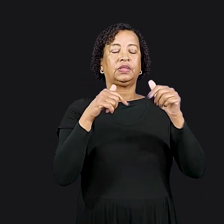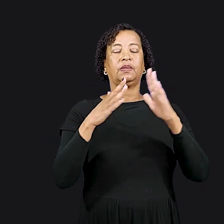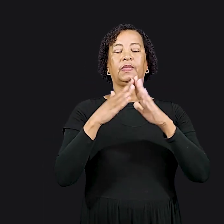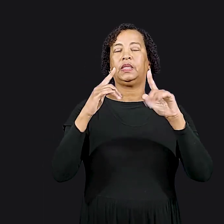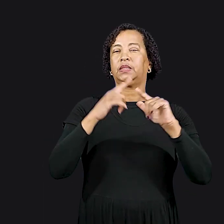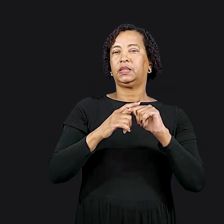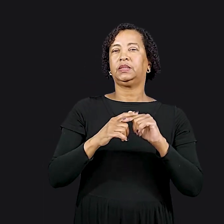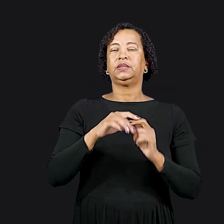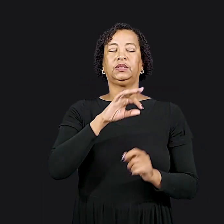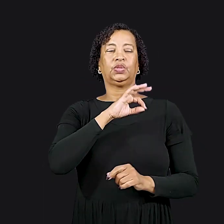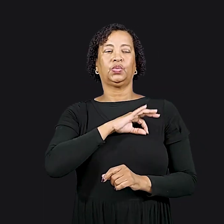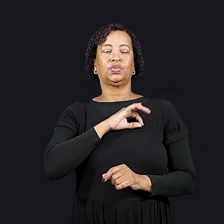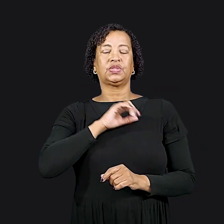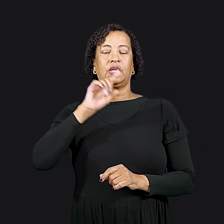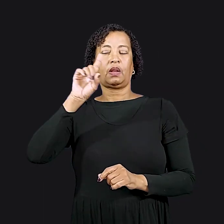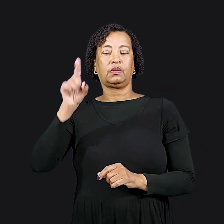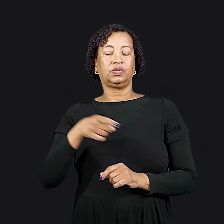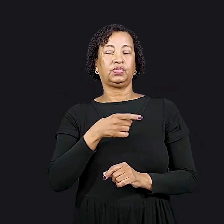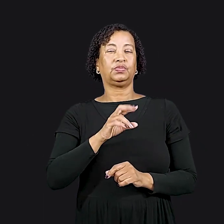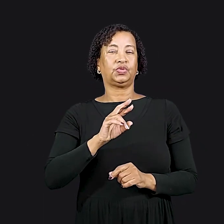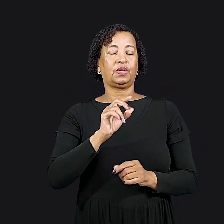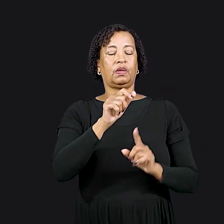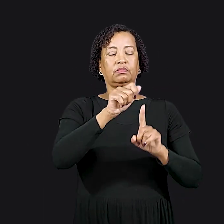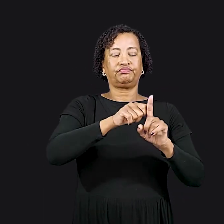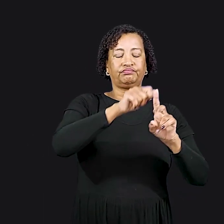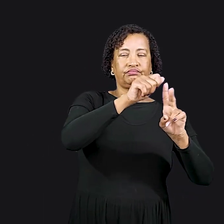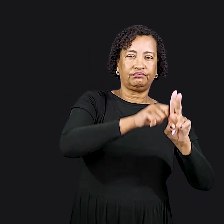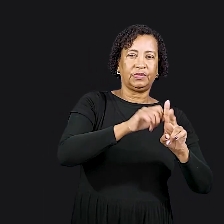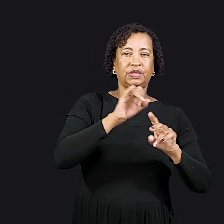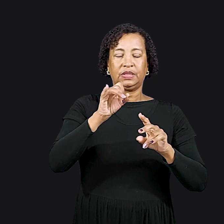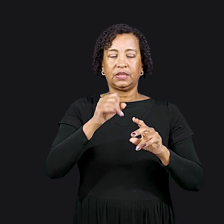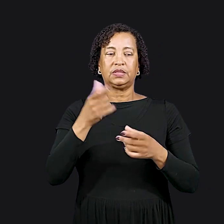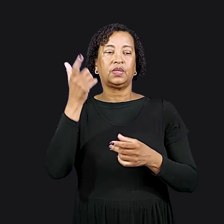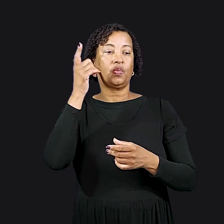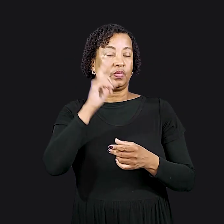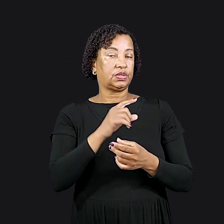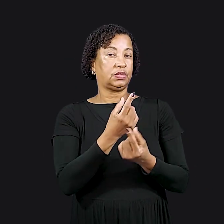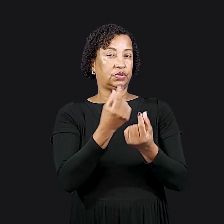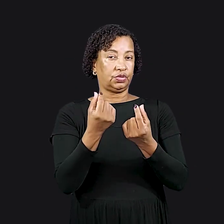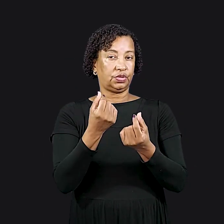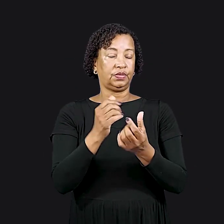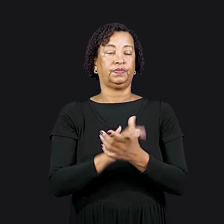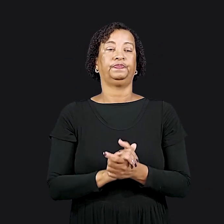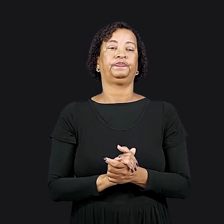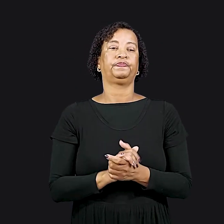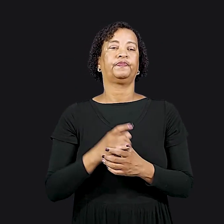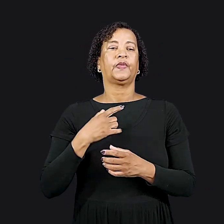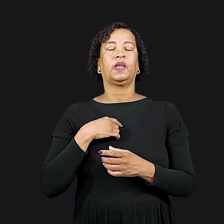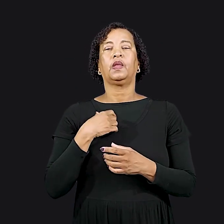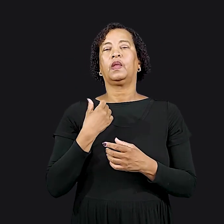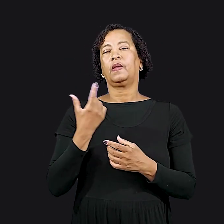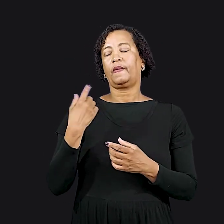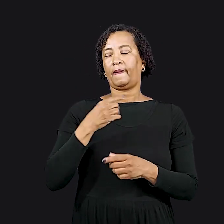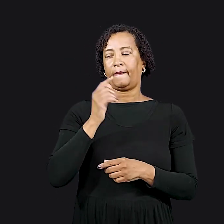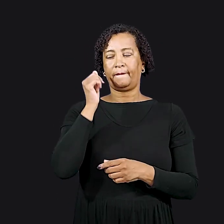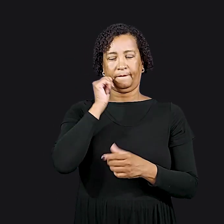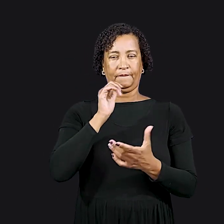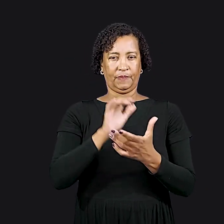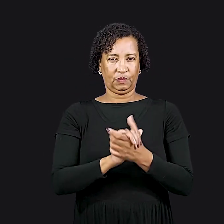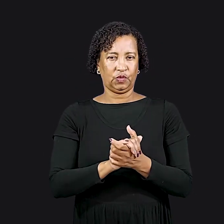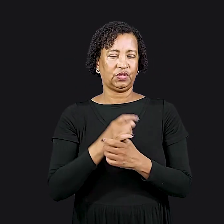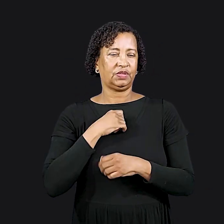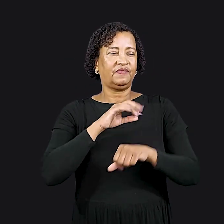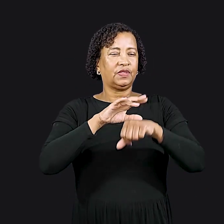trabalhar naquela igreja por um salário de R$1.000 mensais, se o dinheiro entrasse. Mesmo estando muito debilitada,